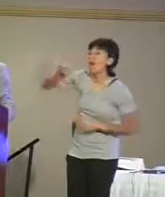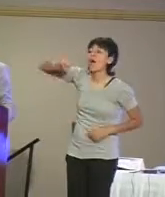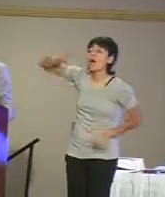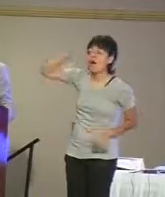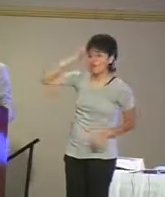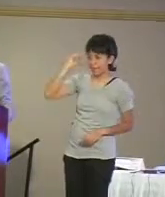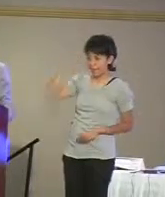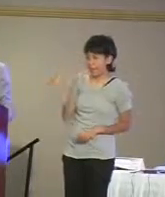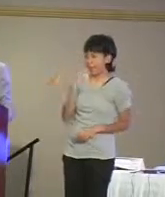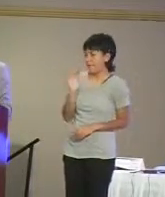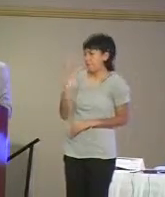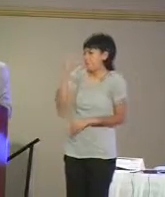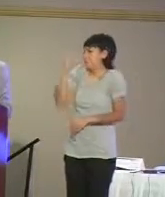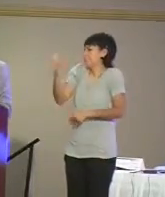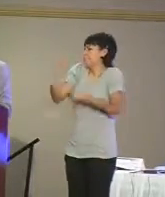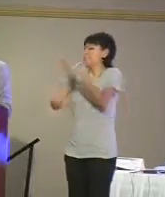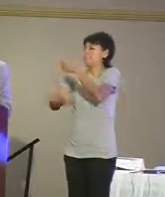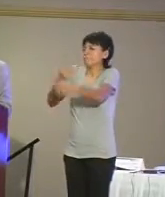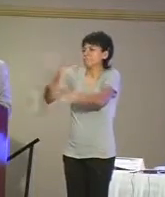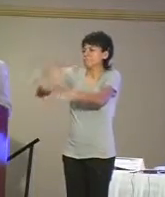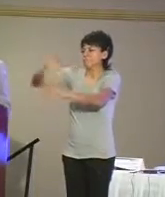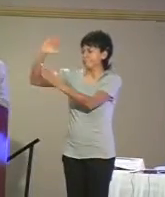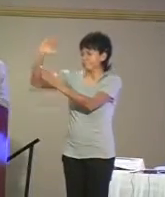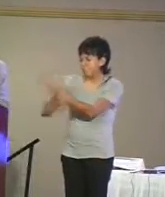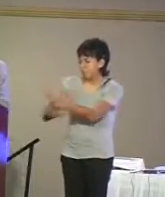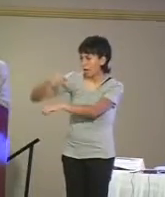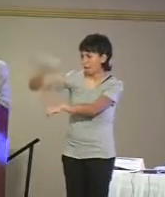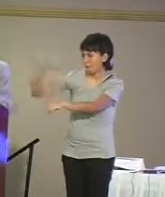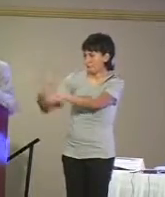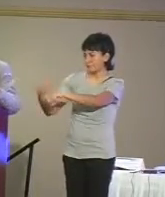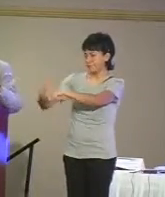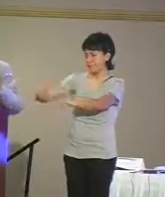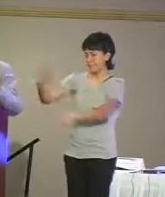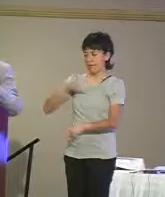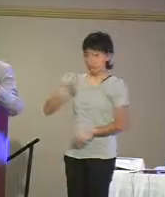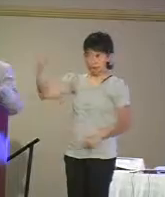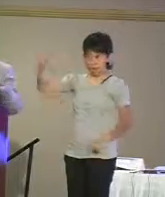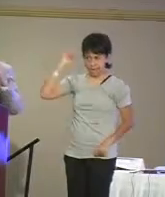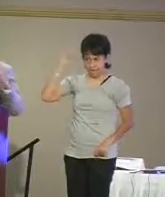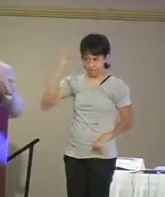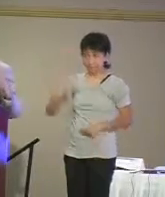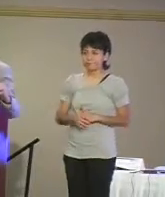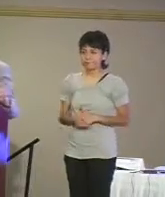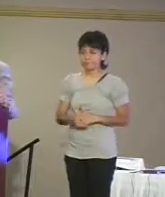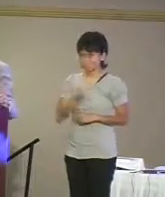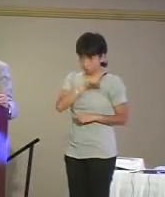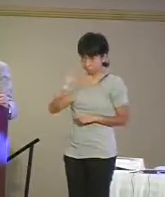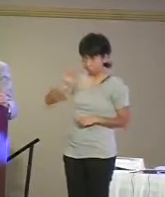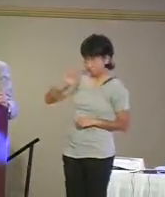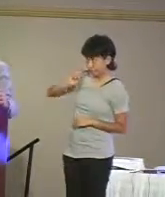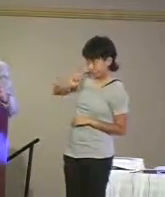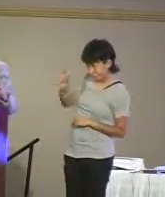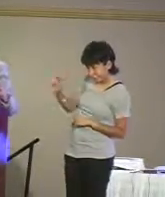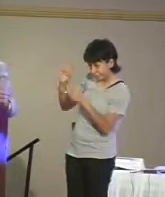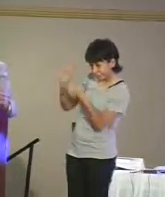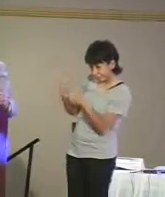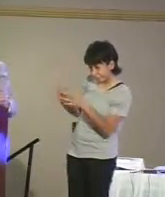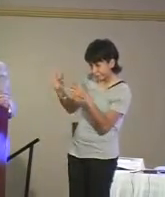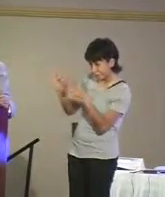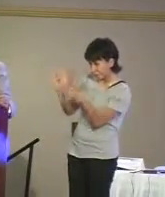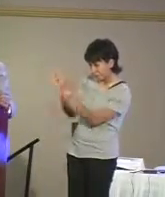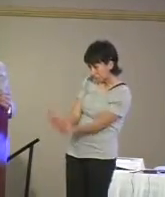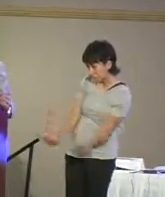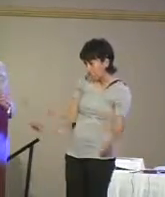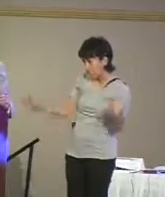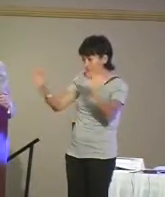de tiempo sea mucho más. Se dan cuenta de la importancia que tiene esta parte de los ciclos